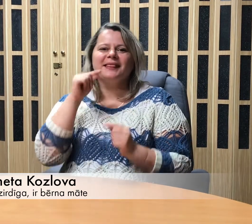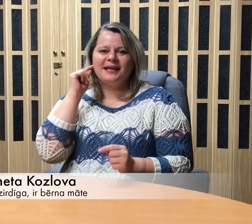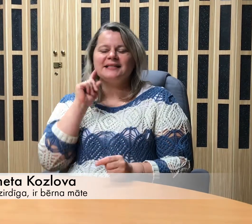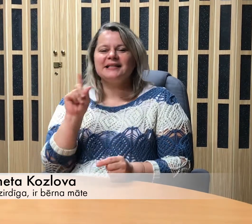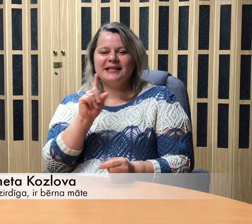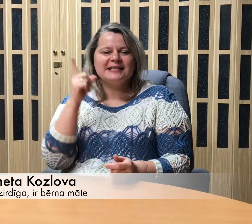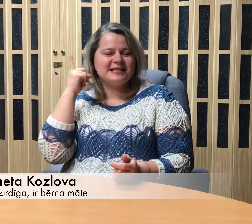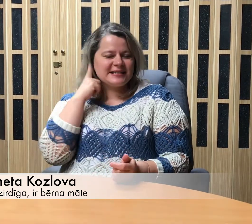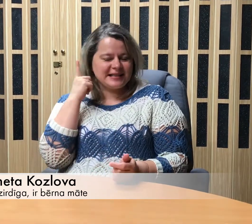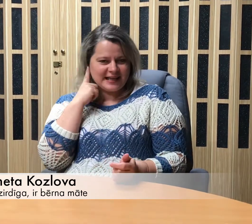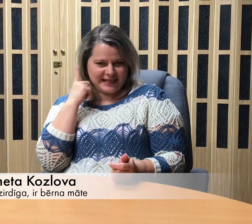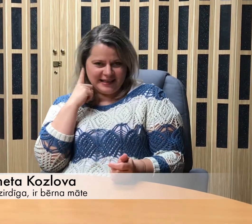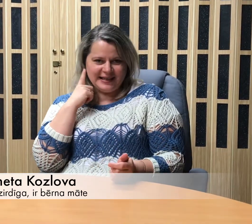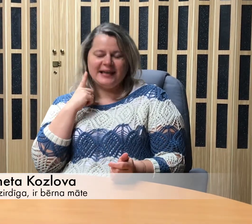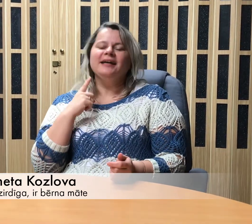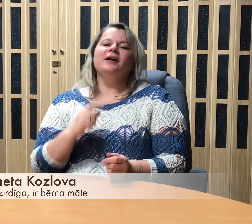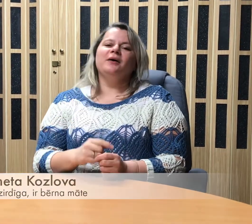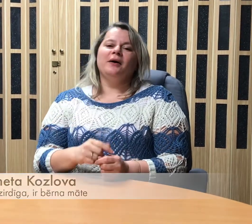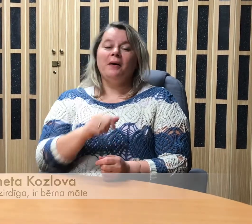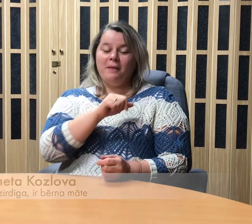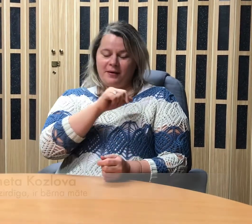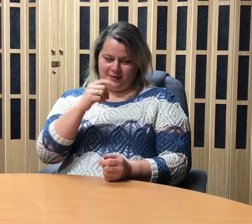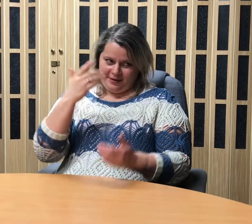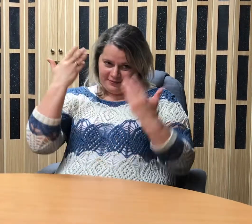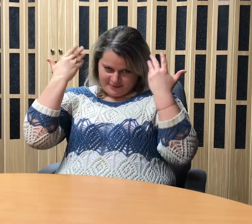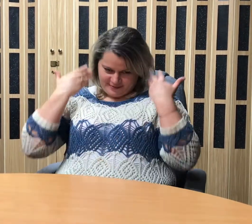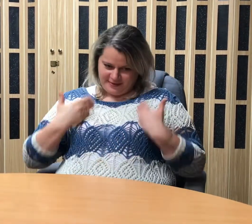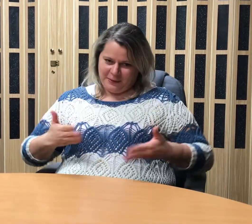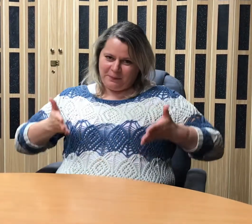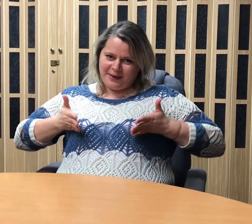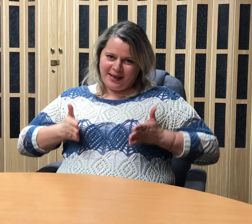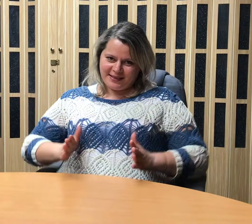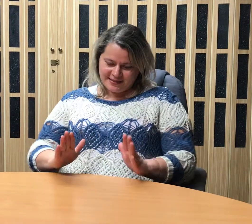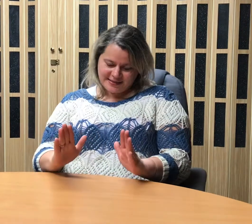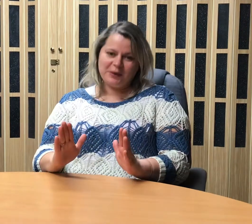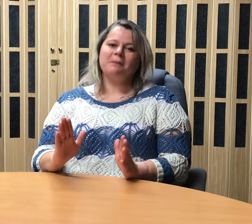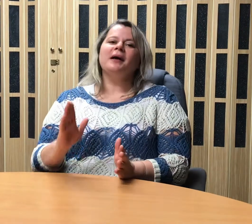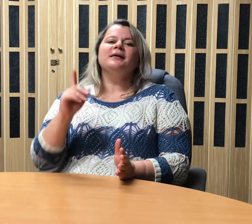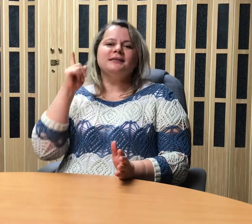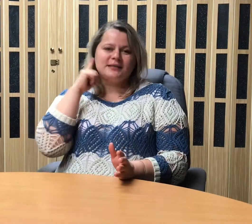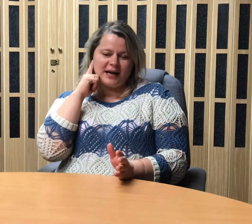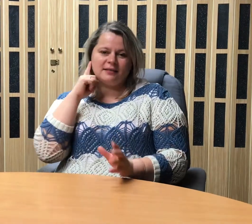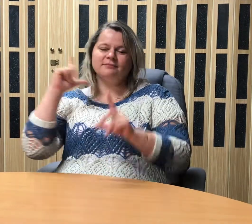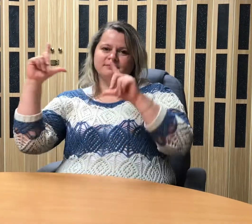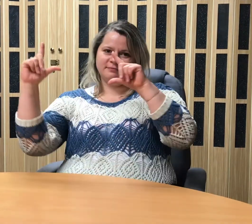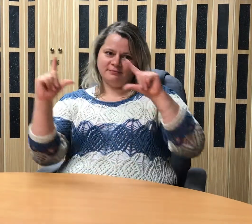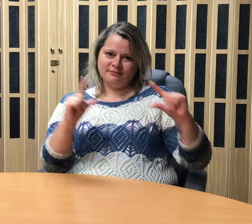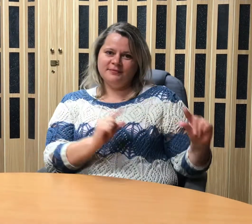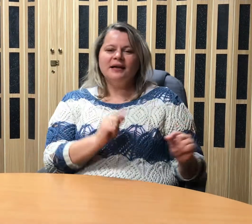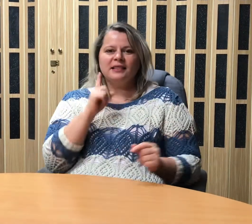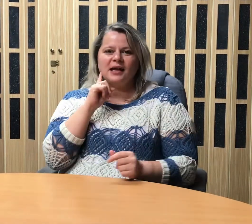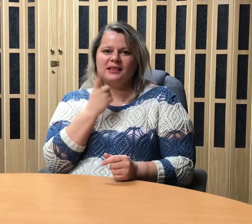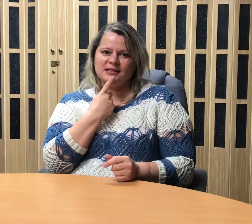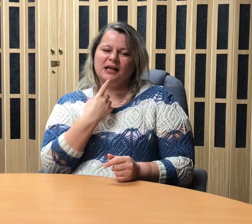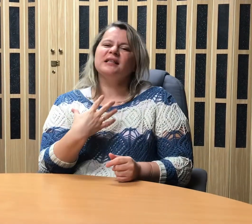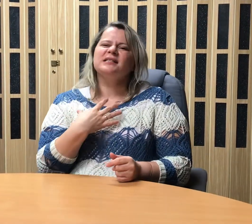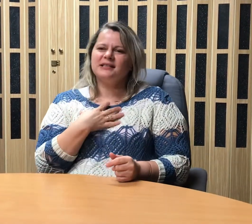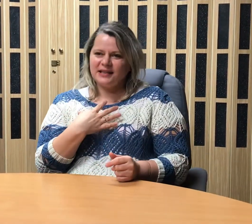Man mamma un tētis ir dzirdīgi. Es pati piedzimu dzirdīga, bet ar laiku